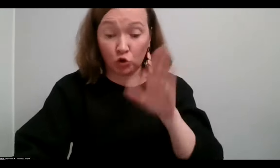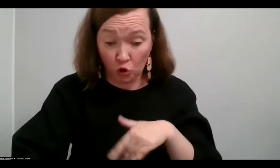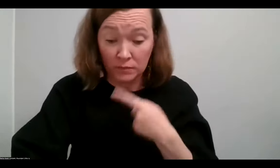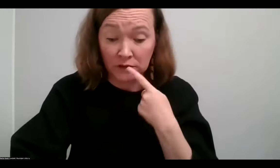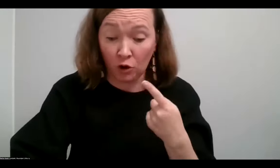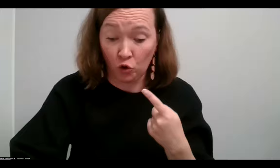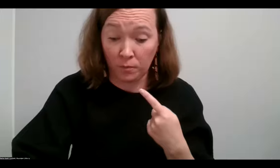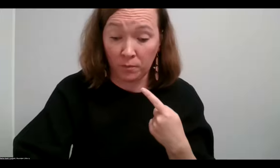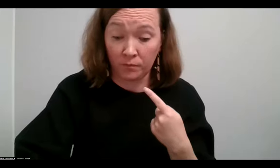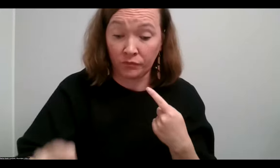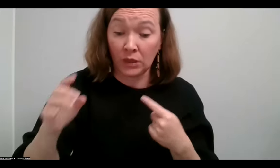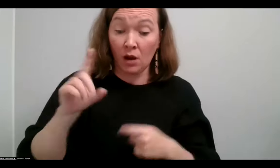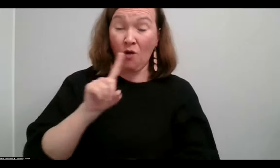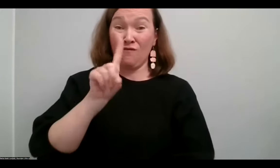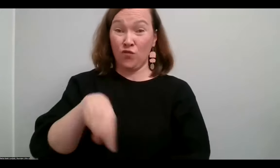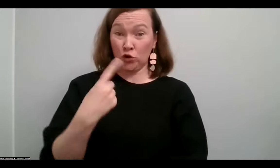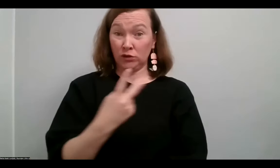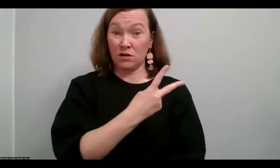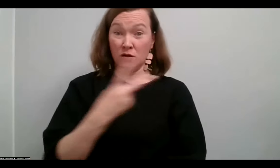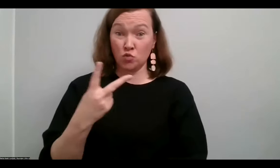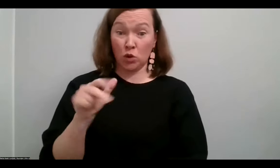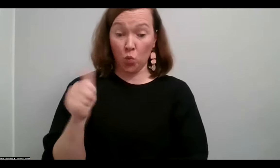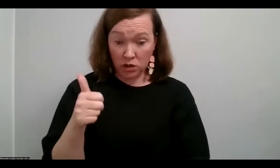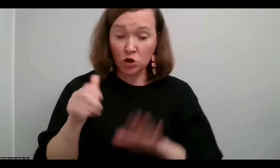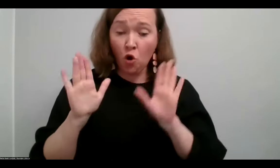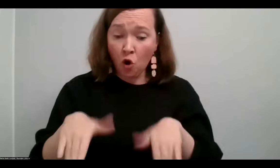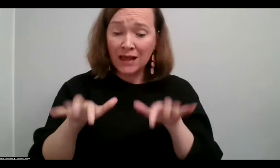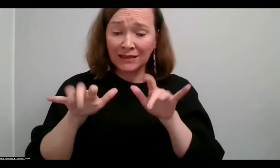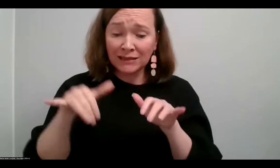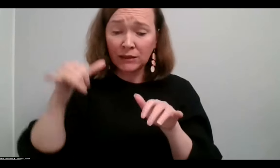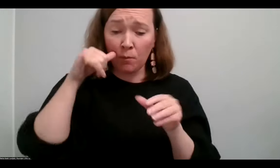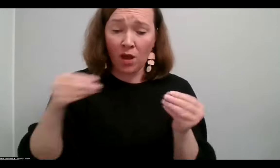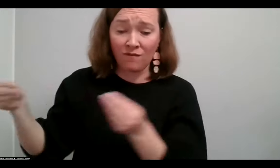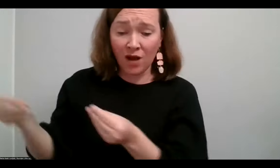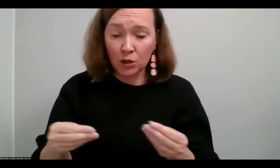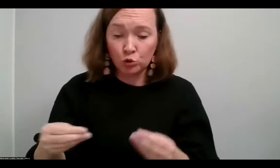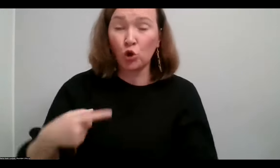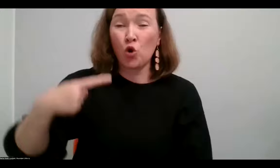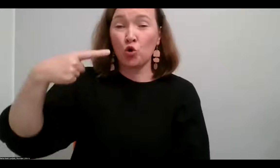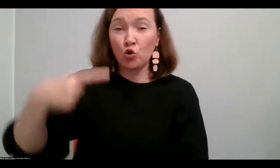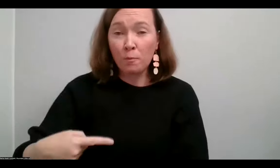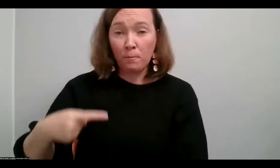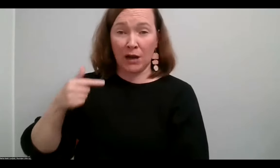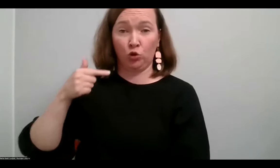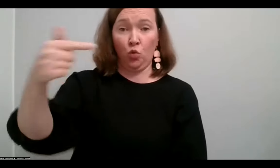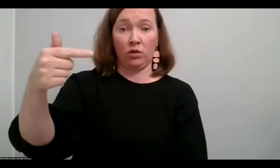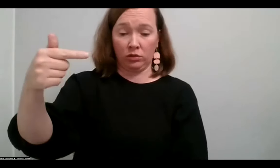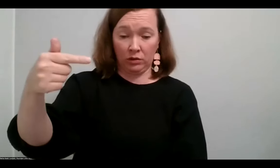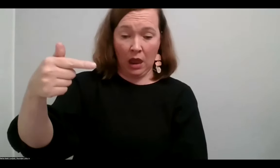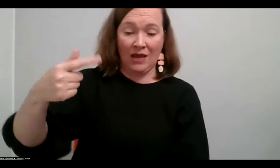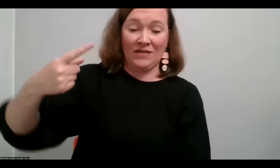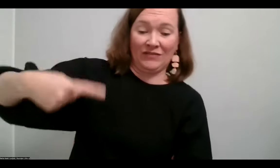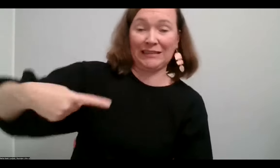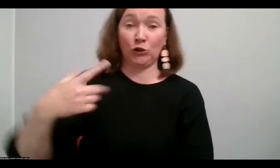vaikutti tähän käyttäjämääriin? Ja Jyri on tähän vastannut. Eli vuonna 2009 tekstipuhelinvälitystä